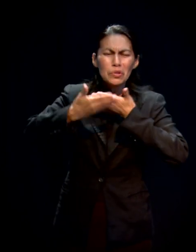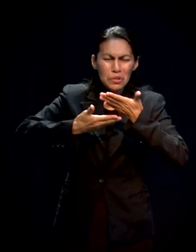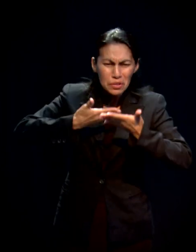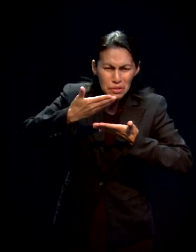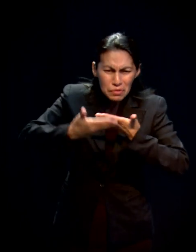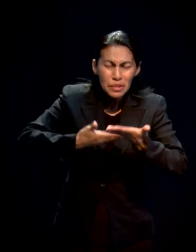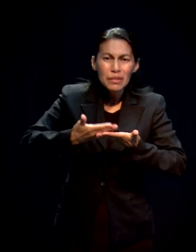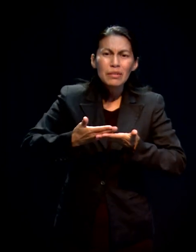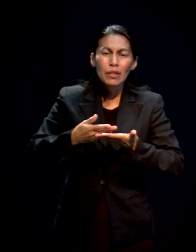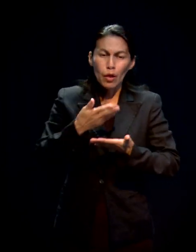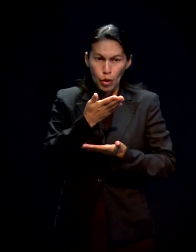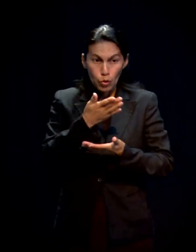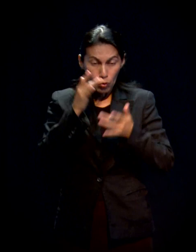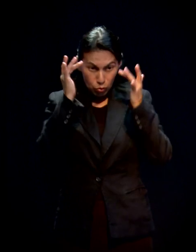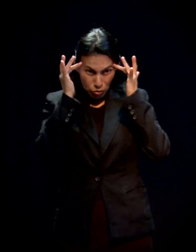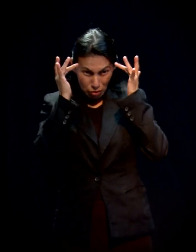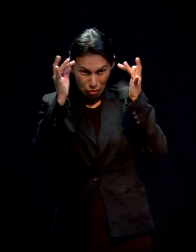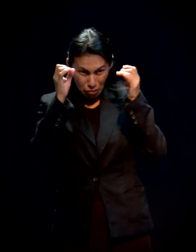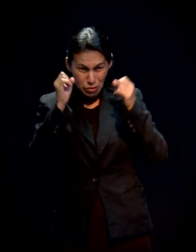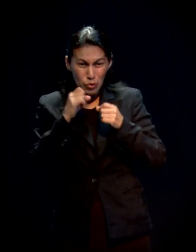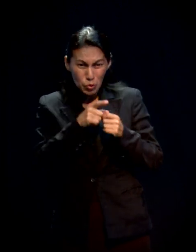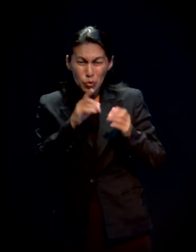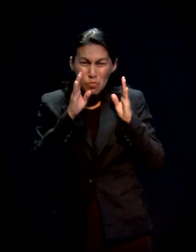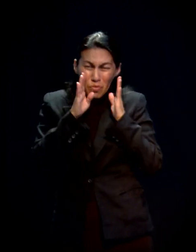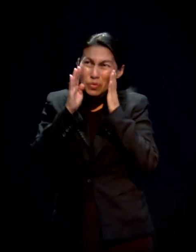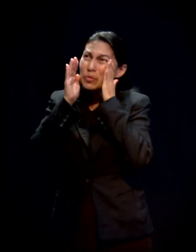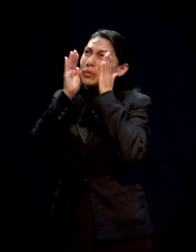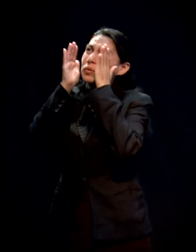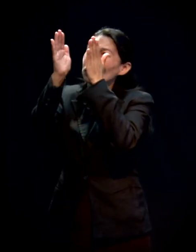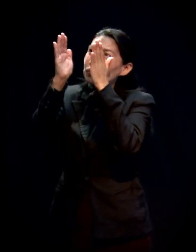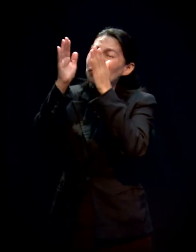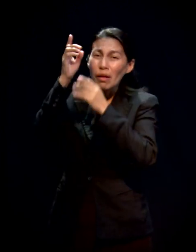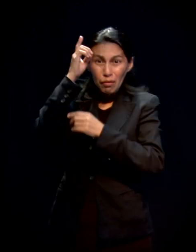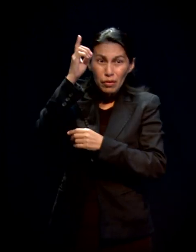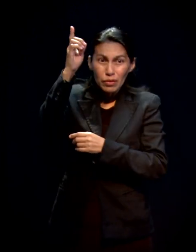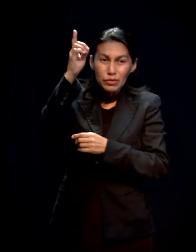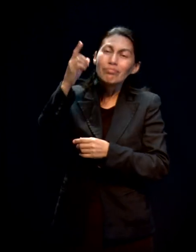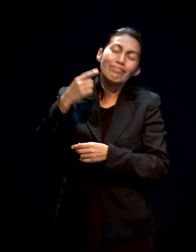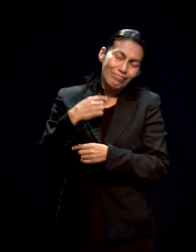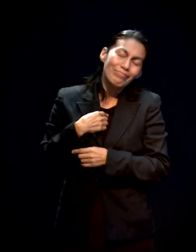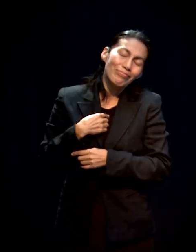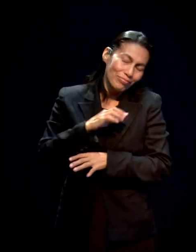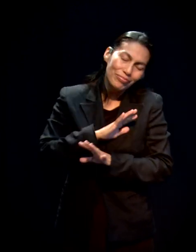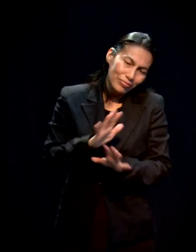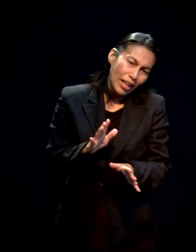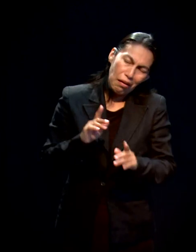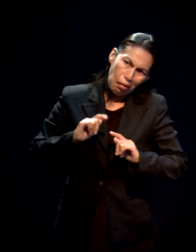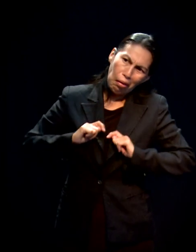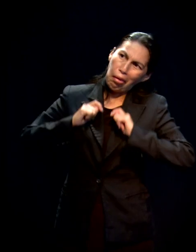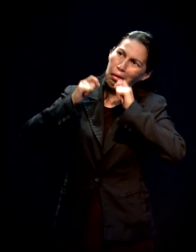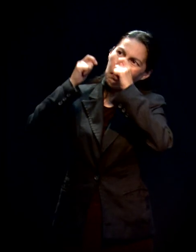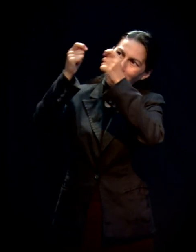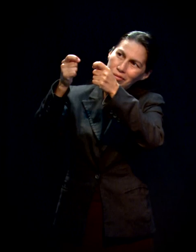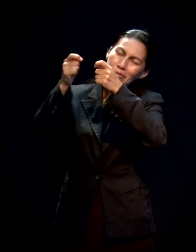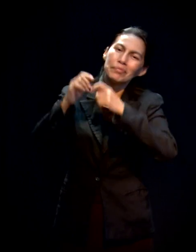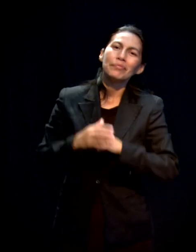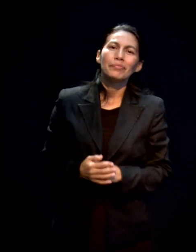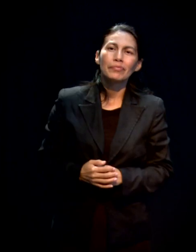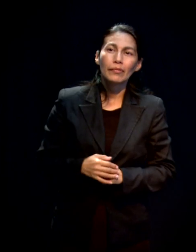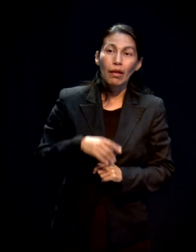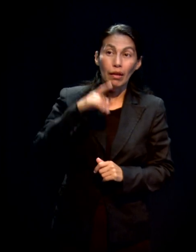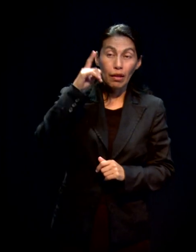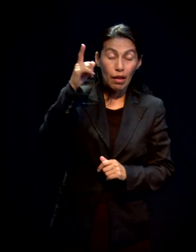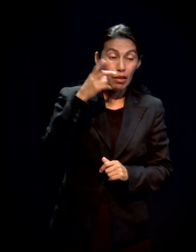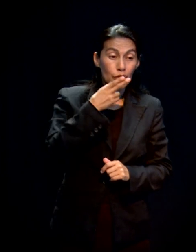persona consagrada a dios podría haber consagrado a él ya ya te diste a dios ya me niegue